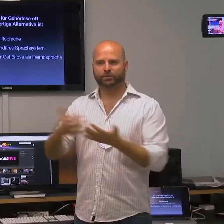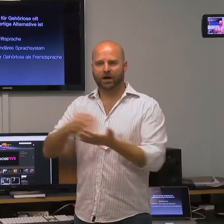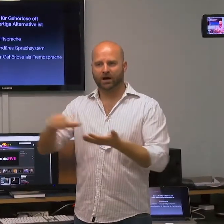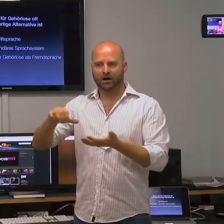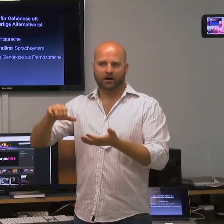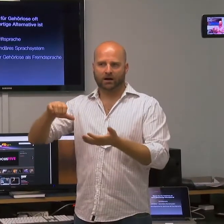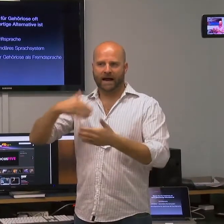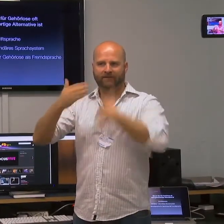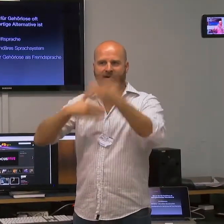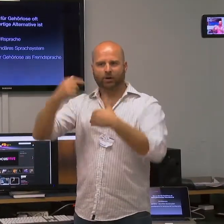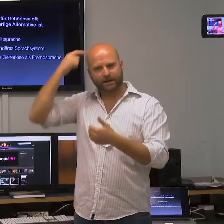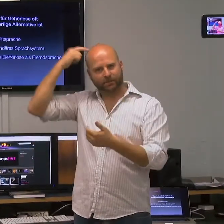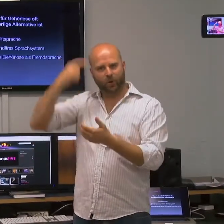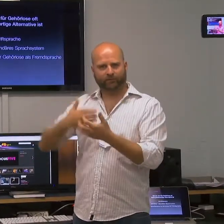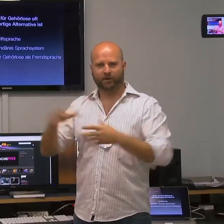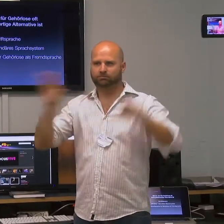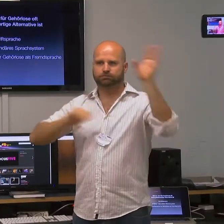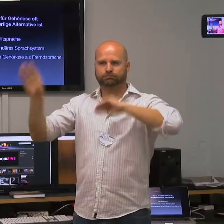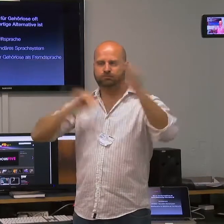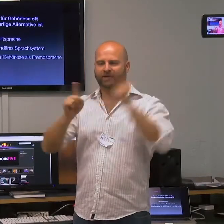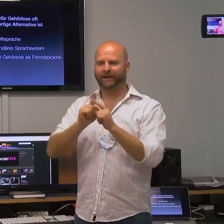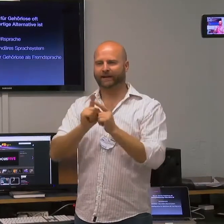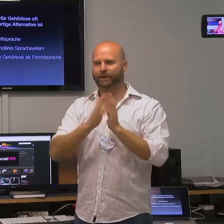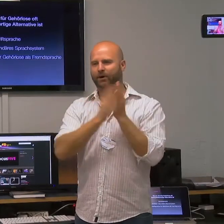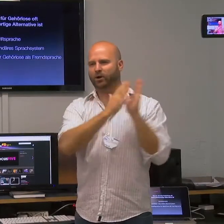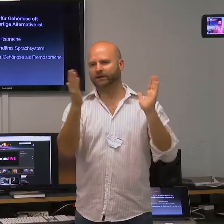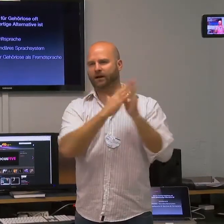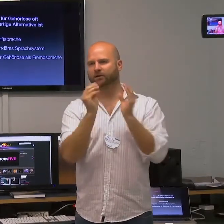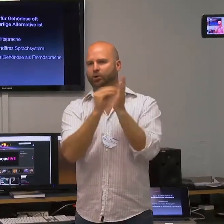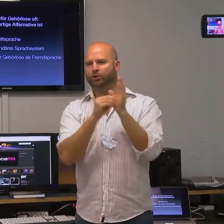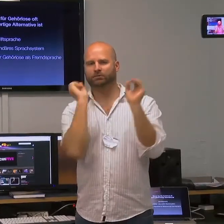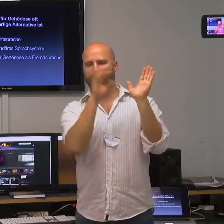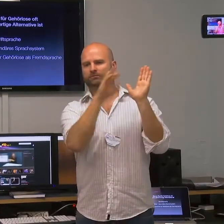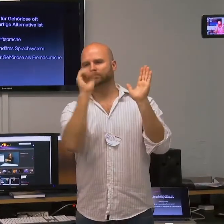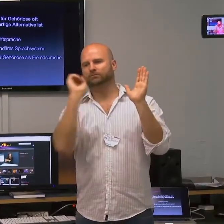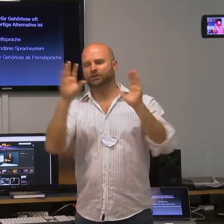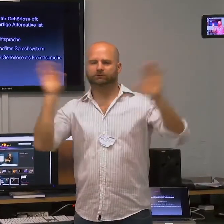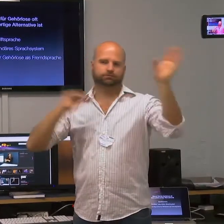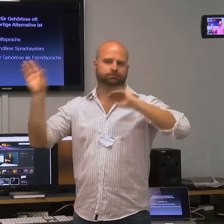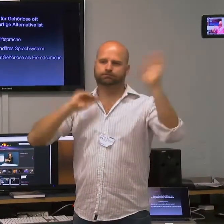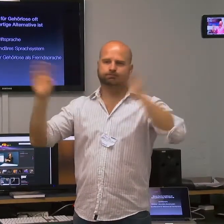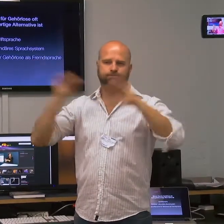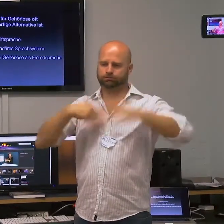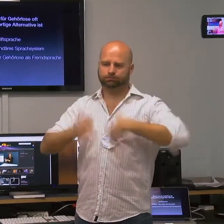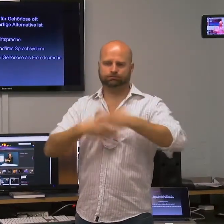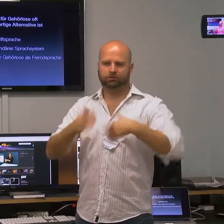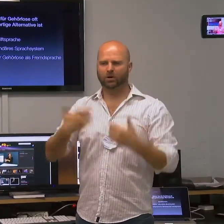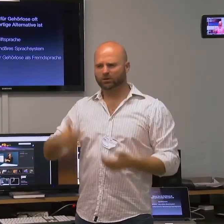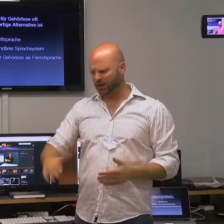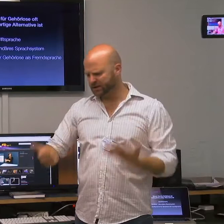Sprache ist. Und automatisch entwickelt sich da im Sprachgehirn alles und da wird abgelegt und ihr könnt das